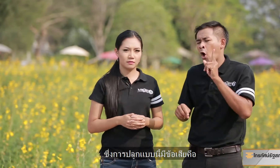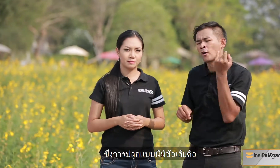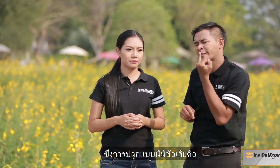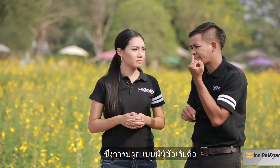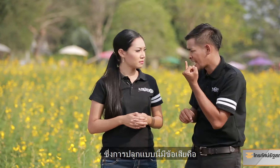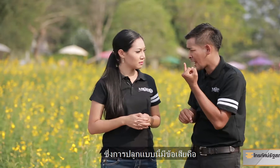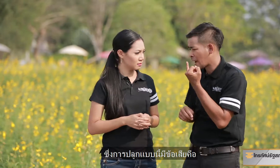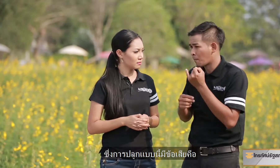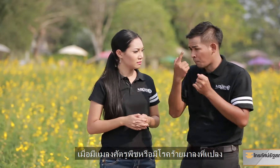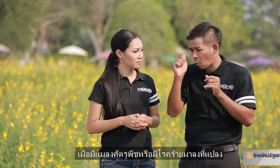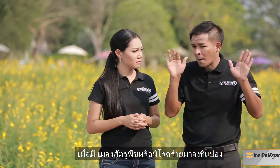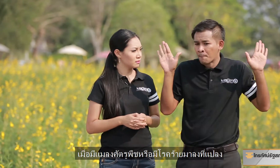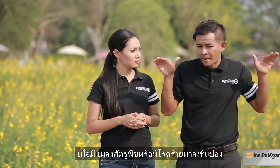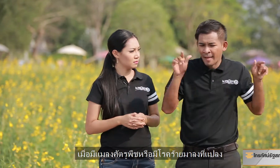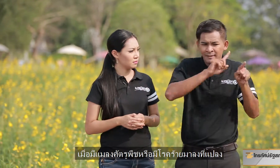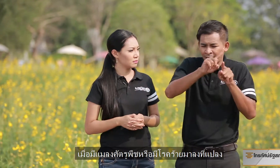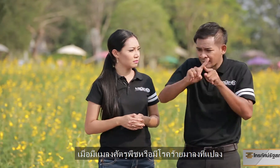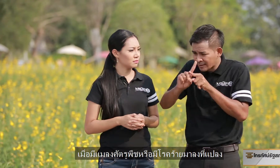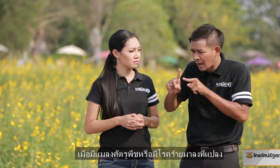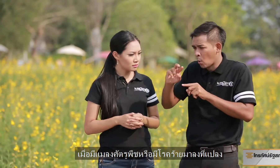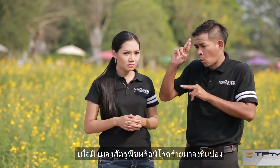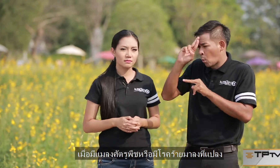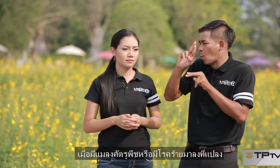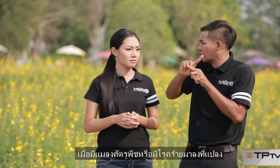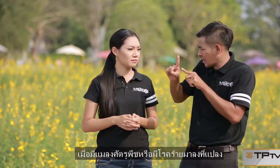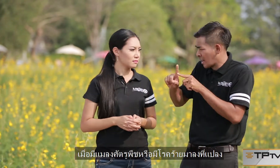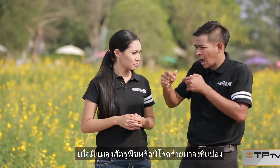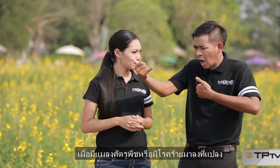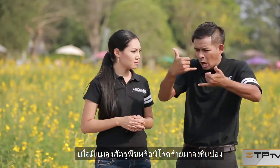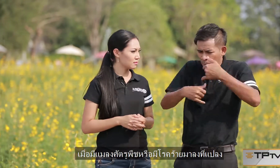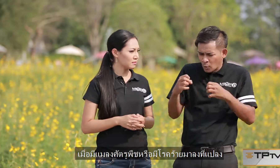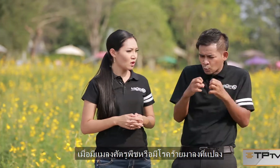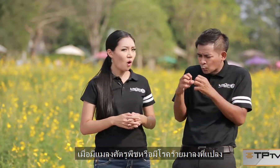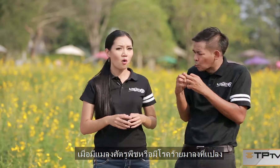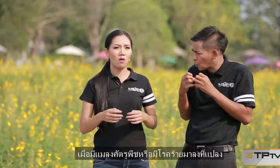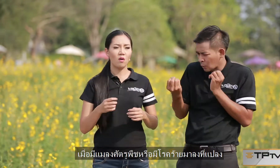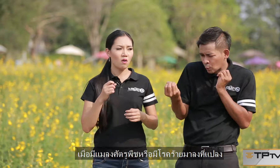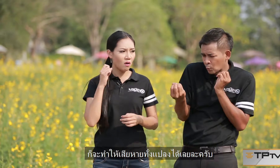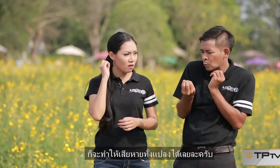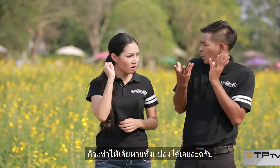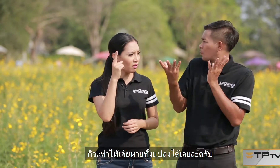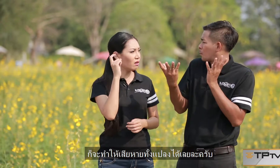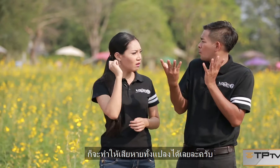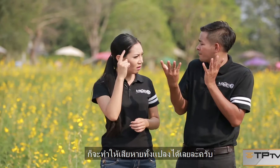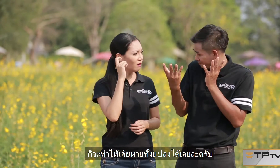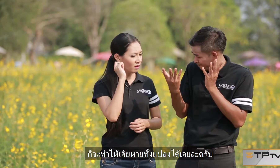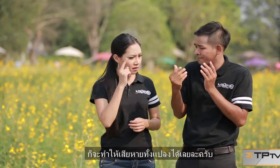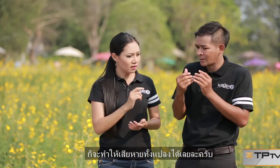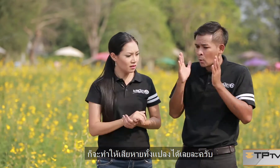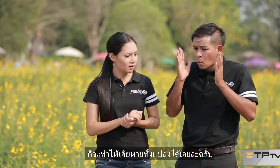คือเมื่อมีแมลงศัตรูพืชหรือมีโรคร้ายมาลงที่แปลงก็จะทำให้เสียหายทั้งแปลง